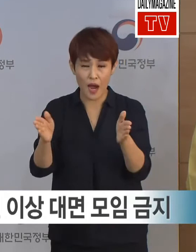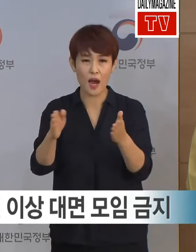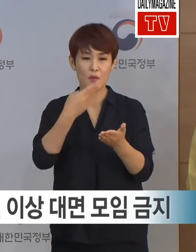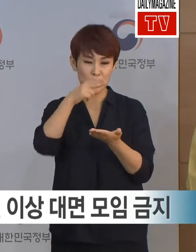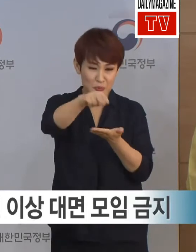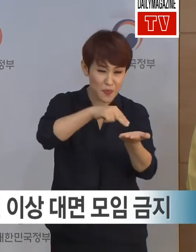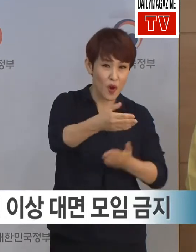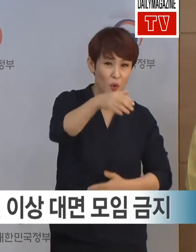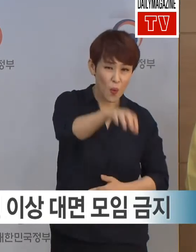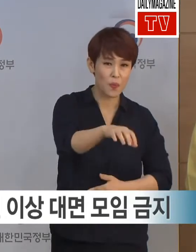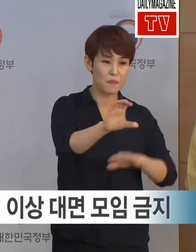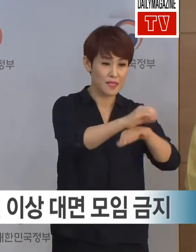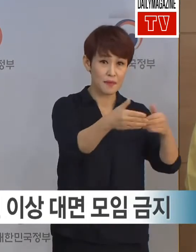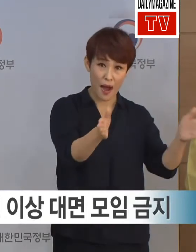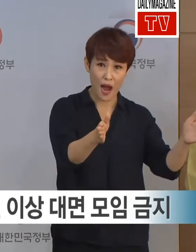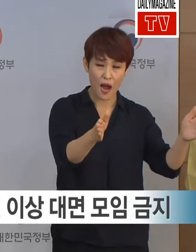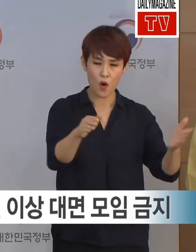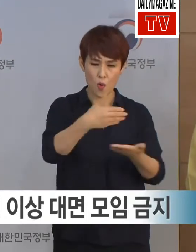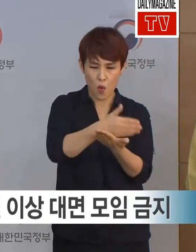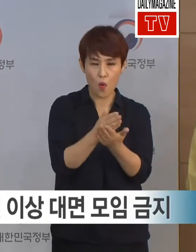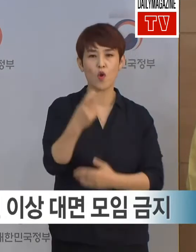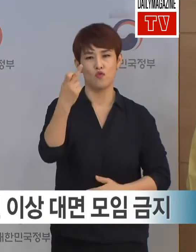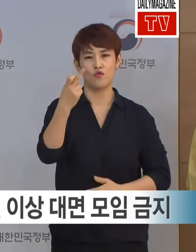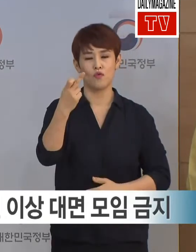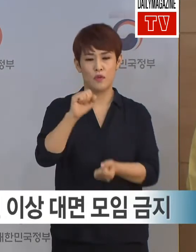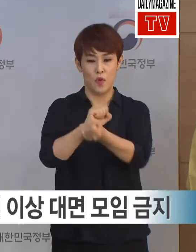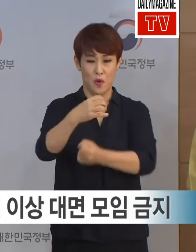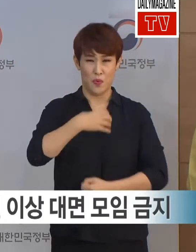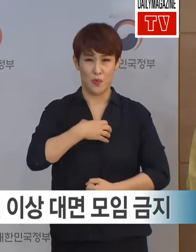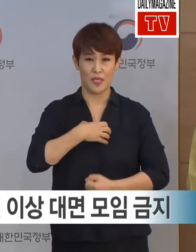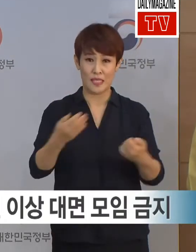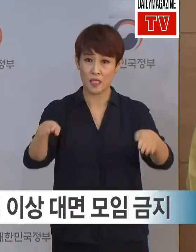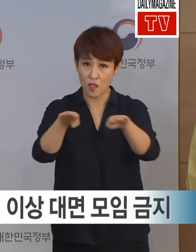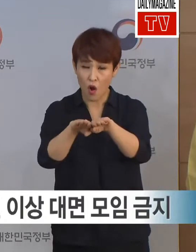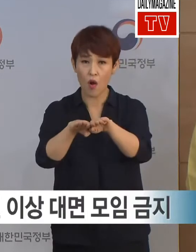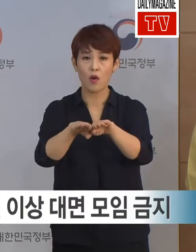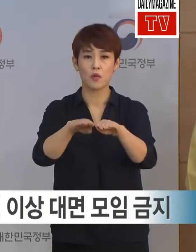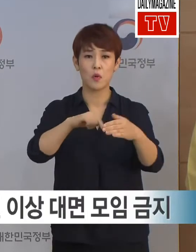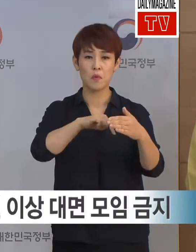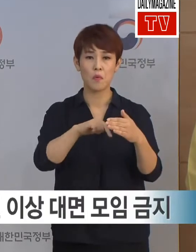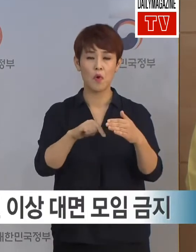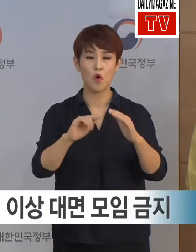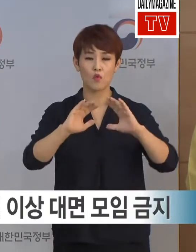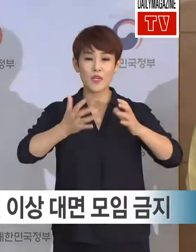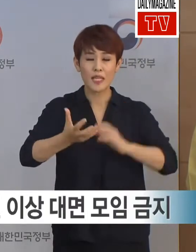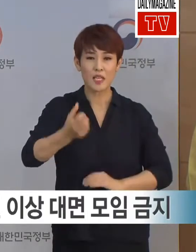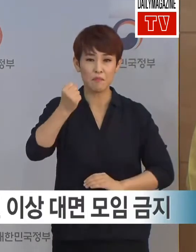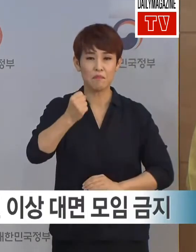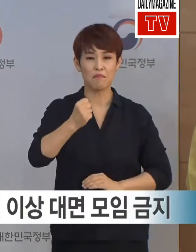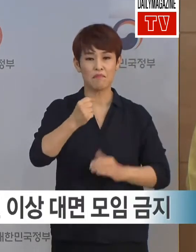뷔페, PC방 등 12종의 고위험 시설과 실내 국공립 시설의